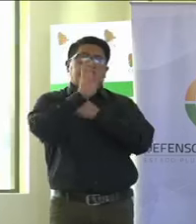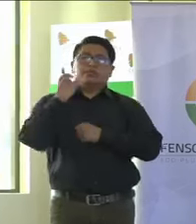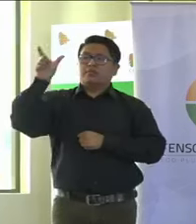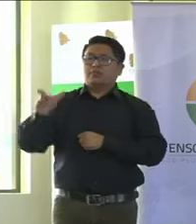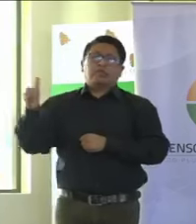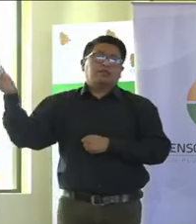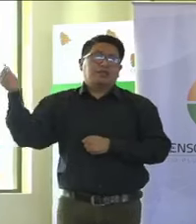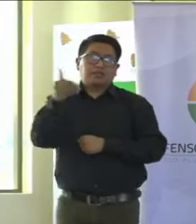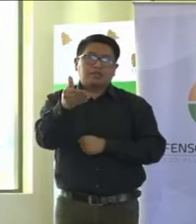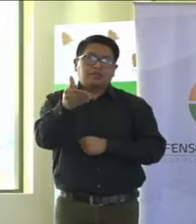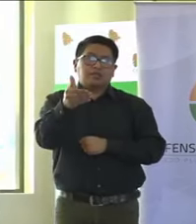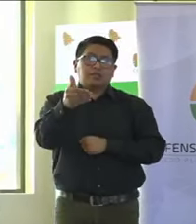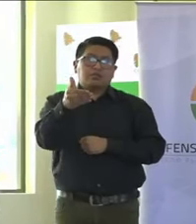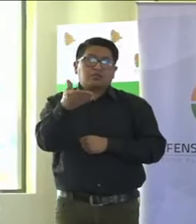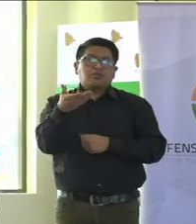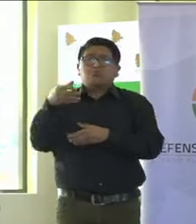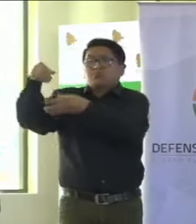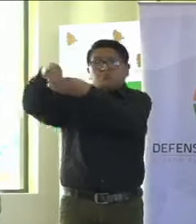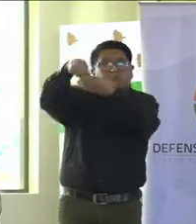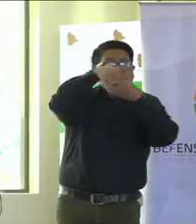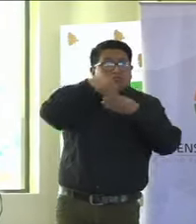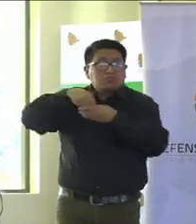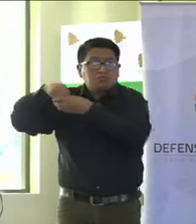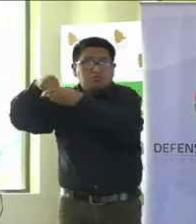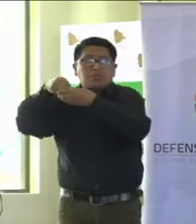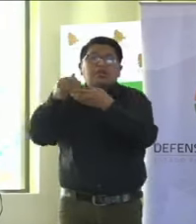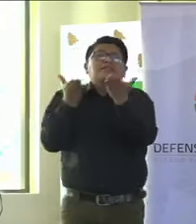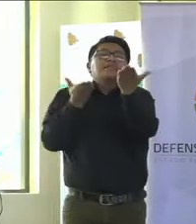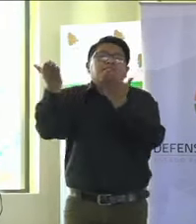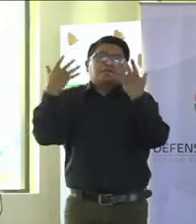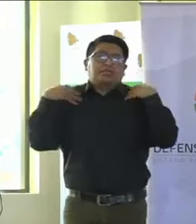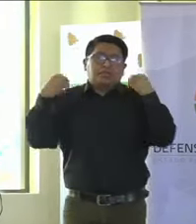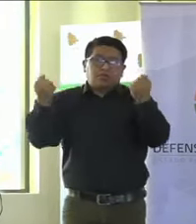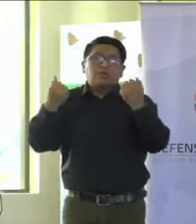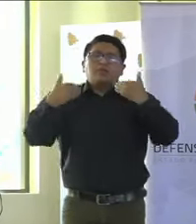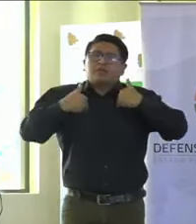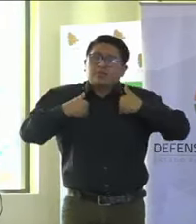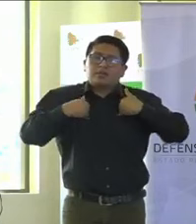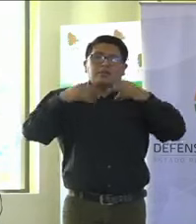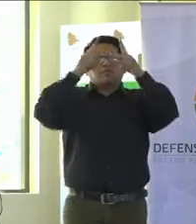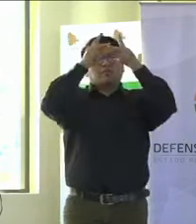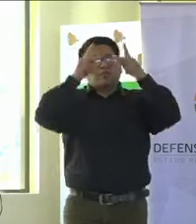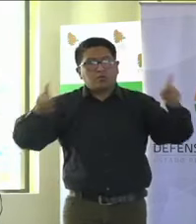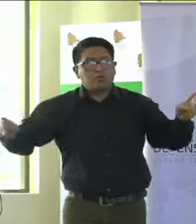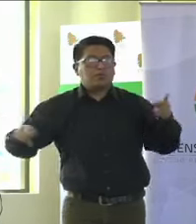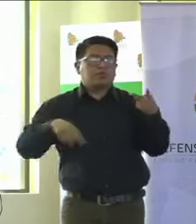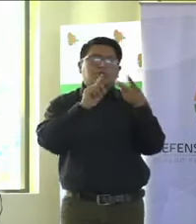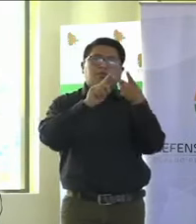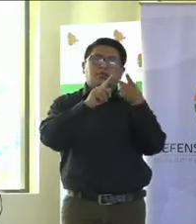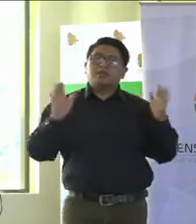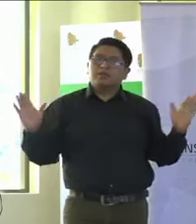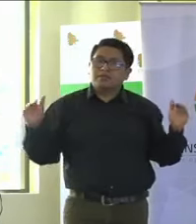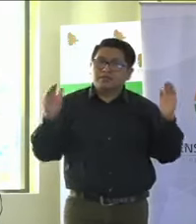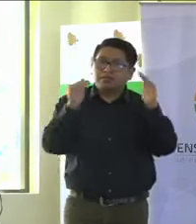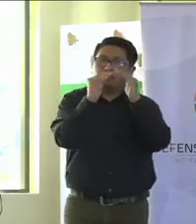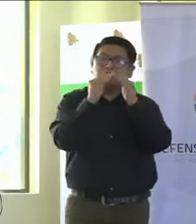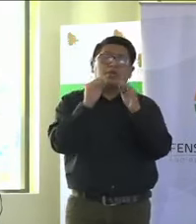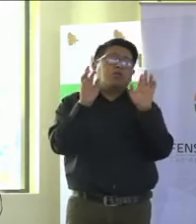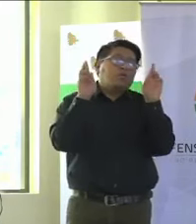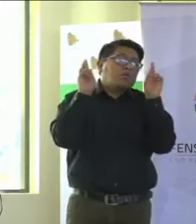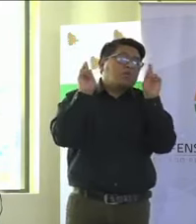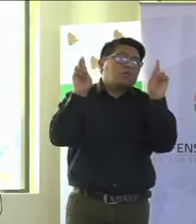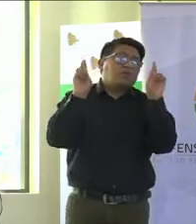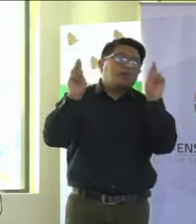salud. Tenemos implementado en Potosí, en La Paz, daríamos continuidad a la espera también de